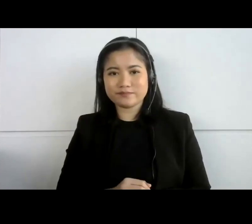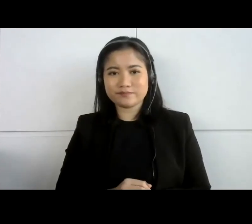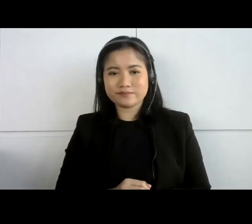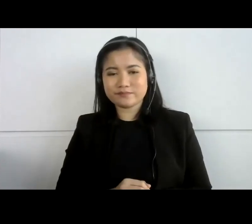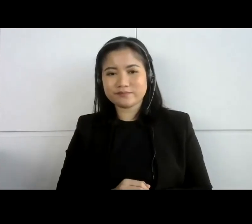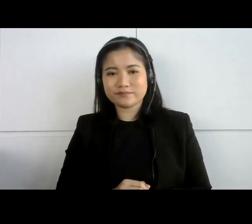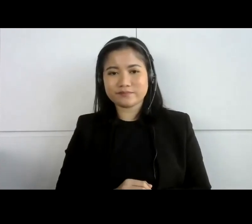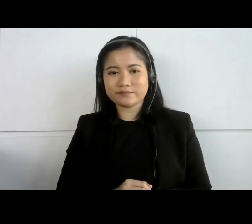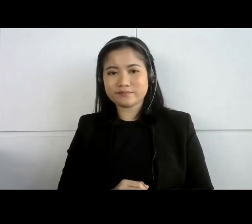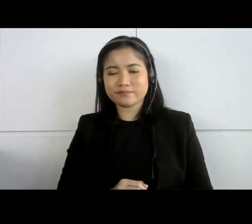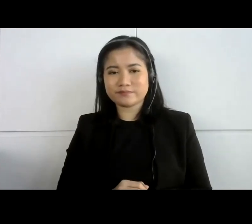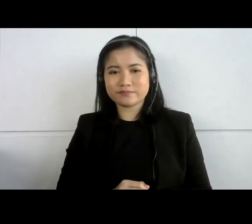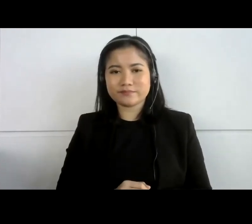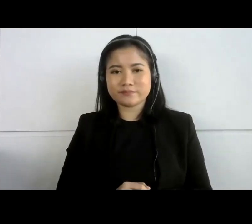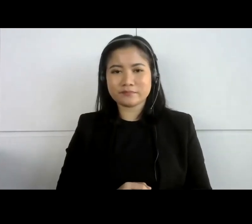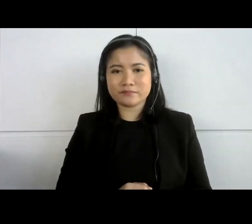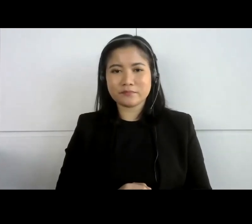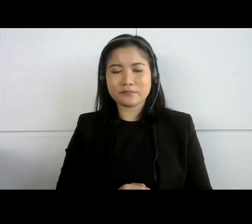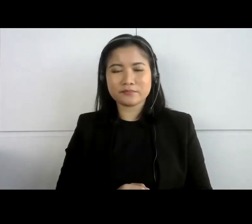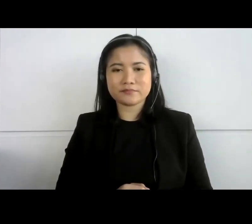dengan adanya